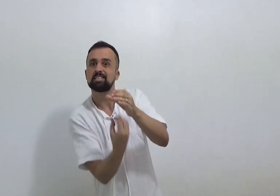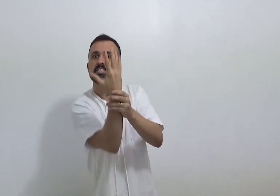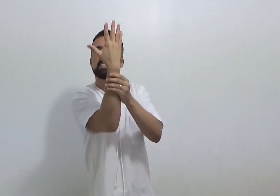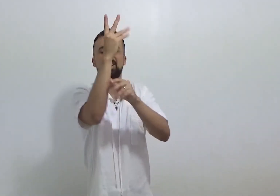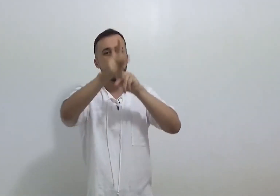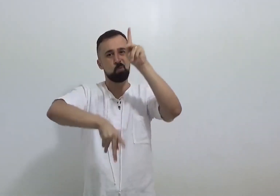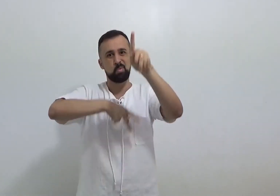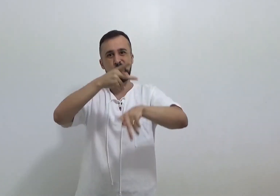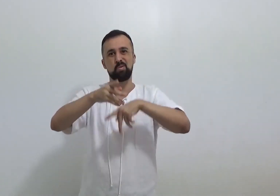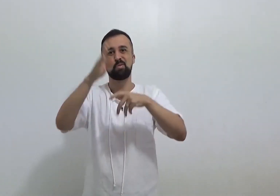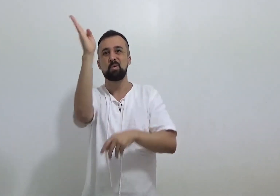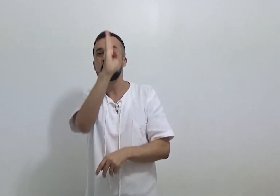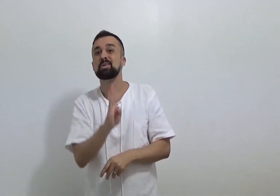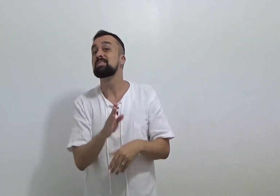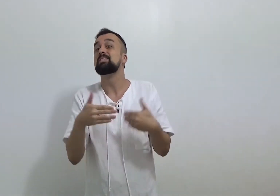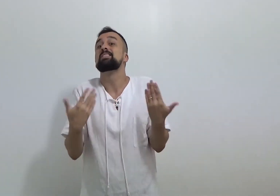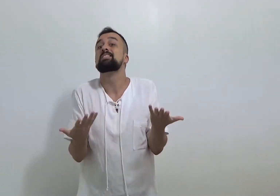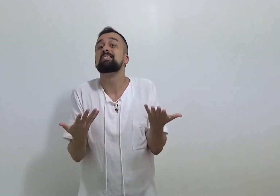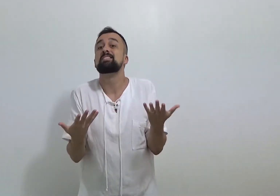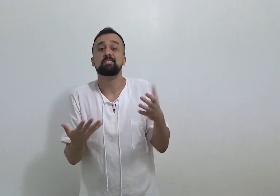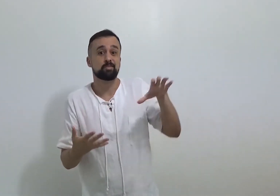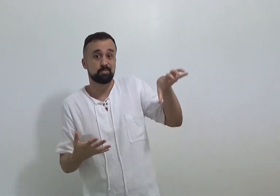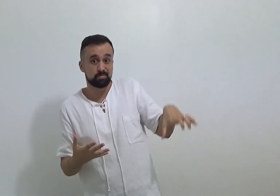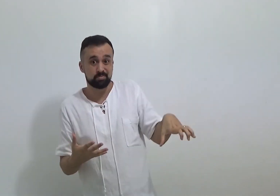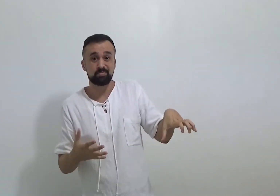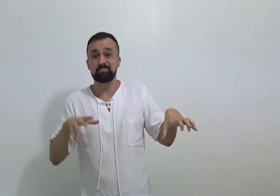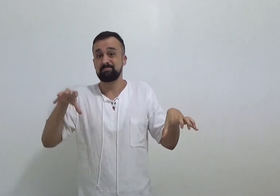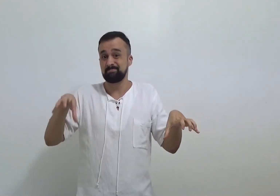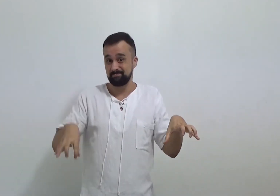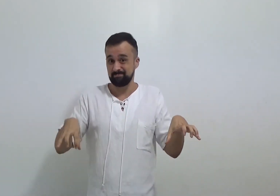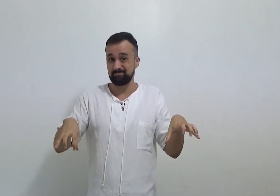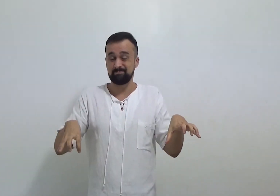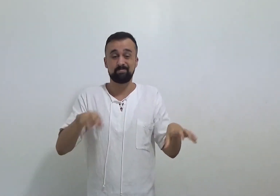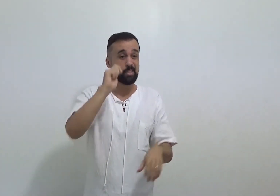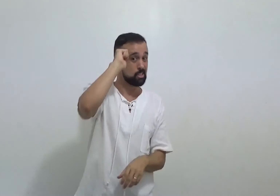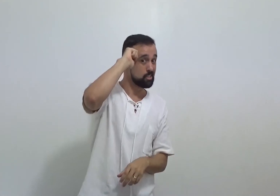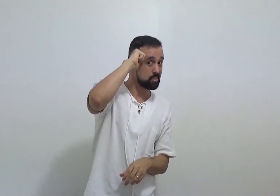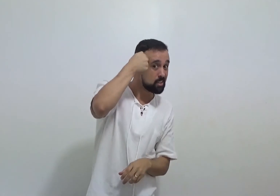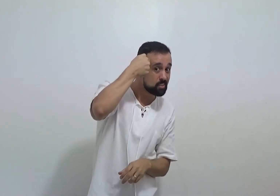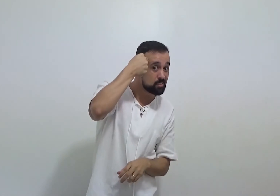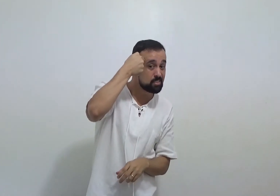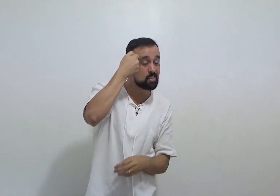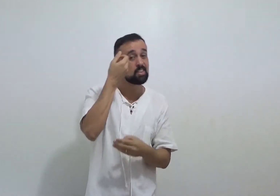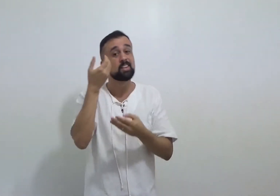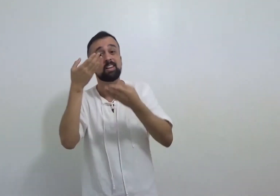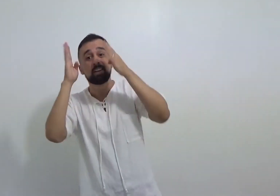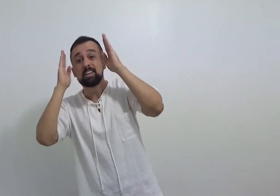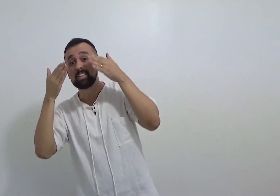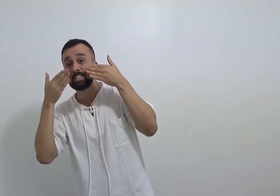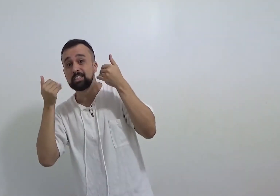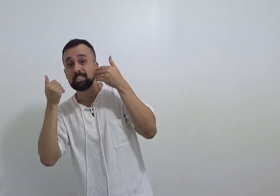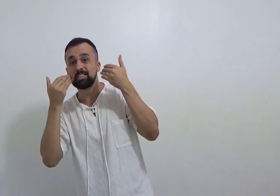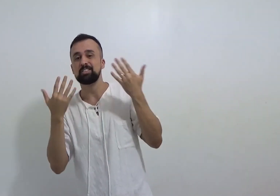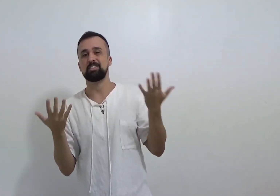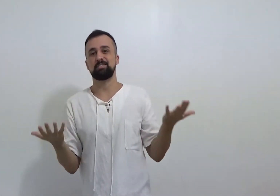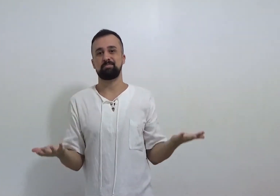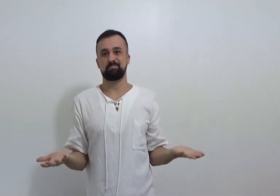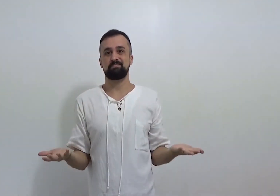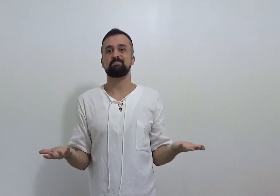ensinar sobre a formação, a base do povo brasileiro, ou seja, o povo